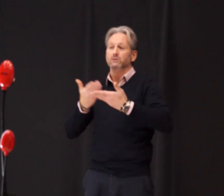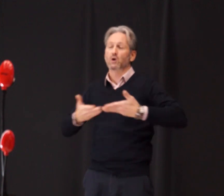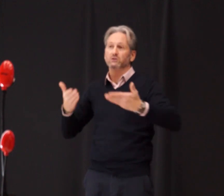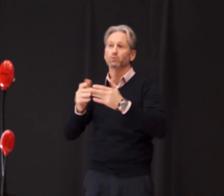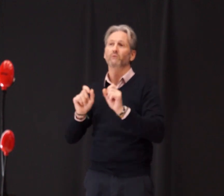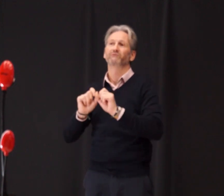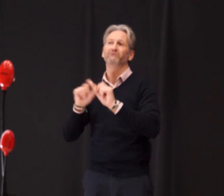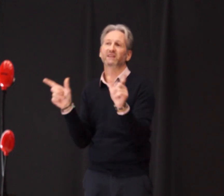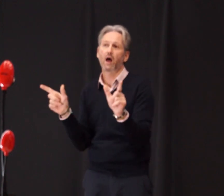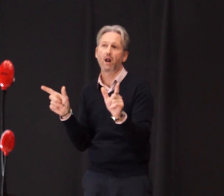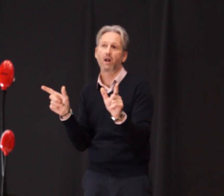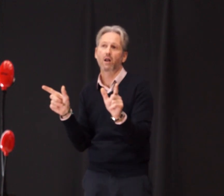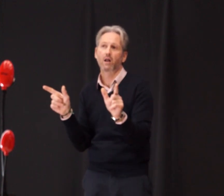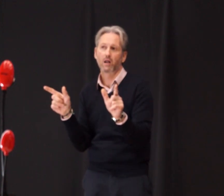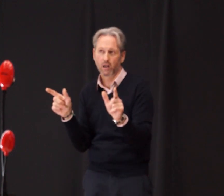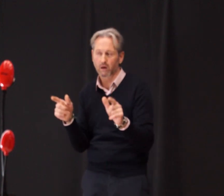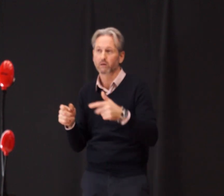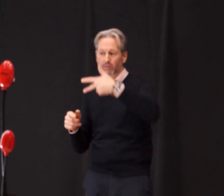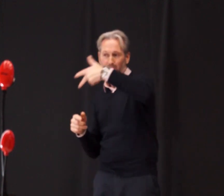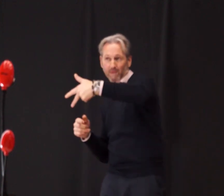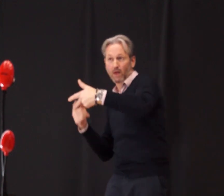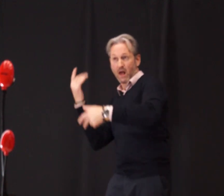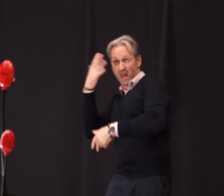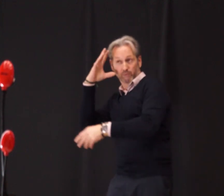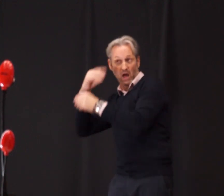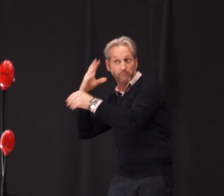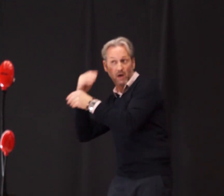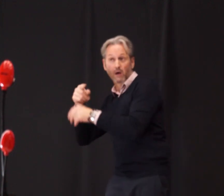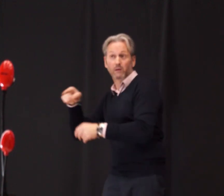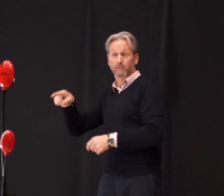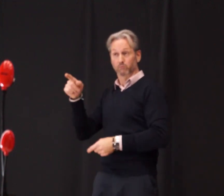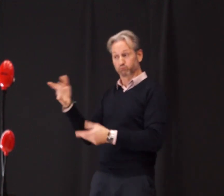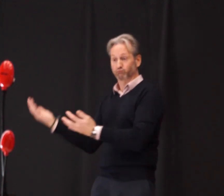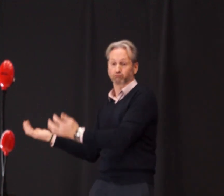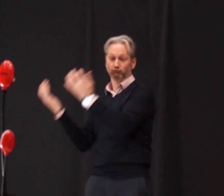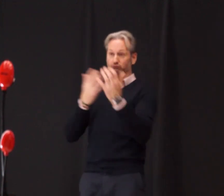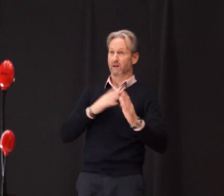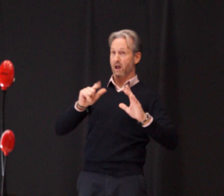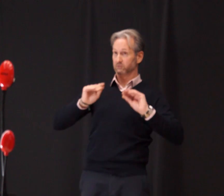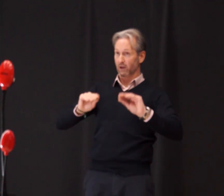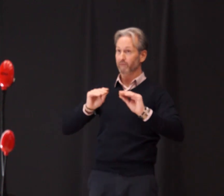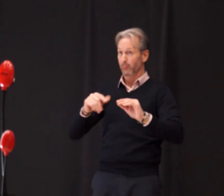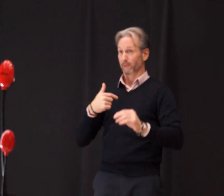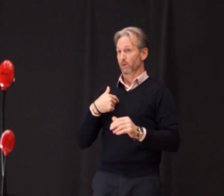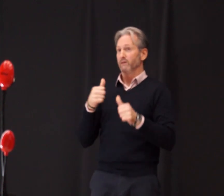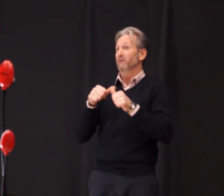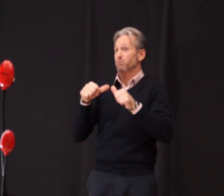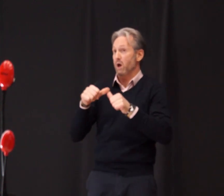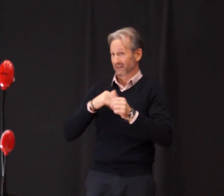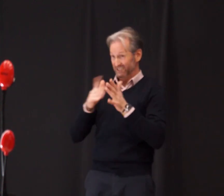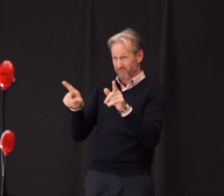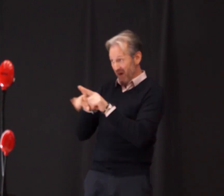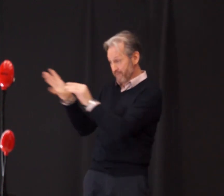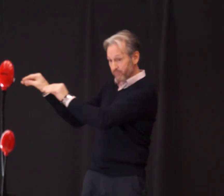une situation finale. Donc, en langue des signes, et les enfants apprennent ça, ils l'apprennent au niveau du français,